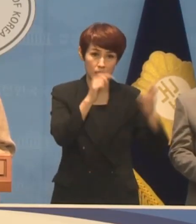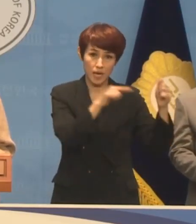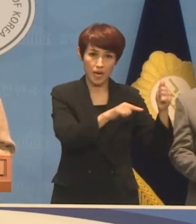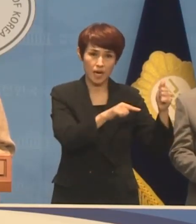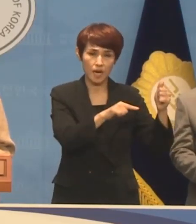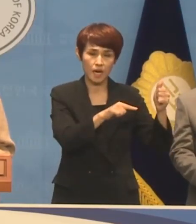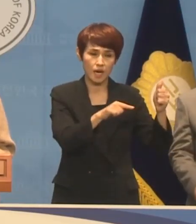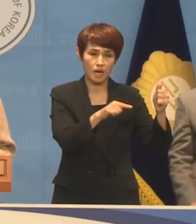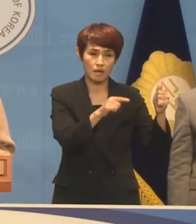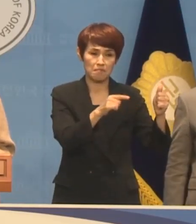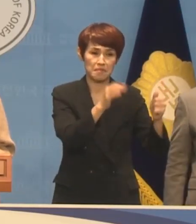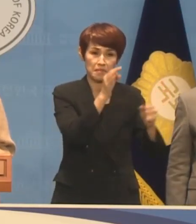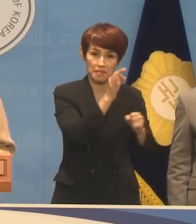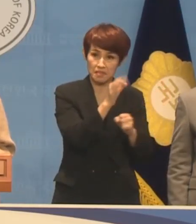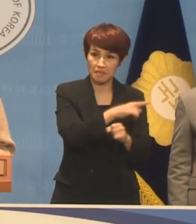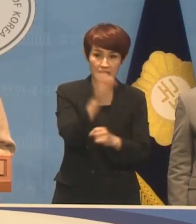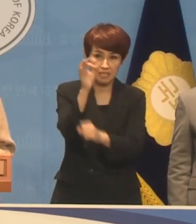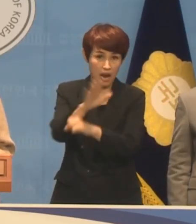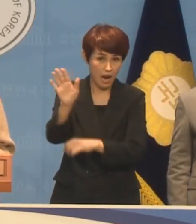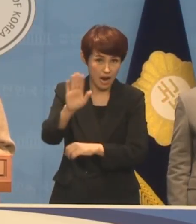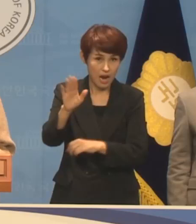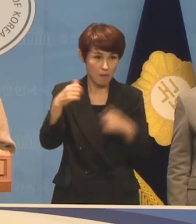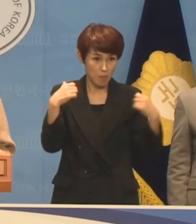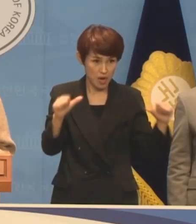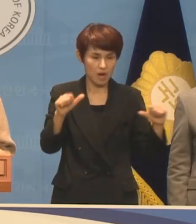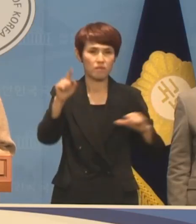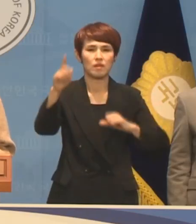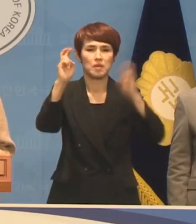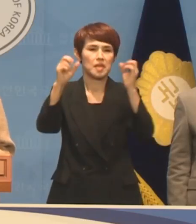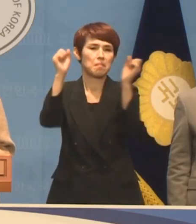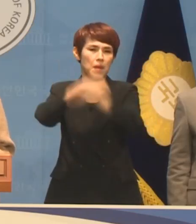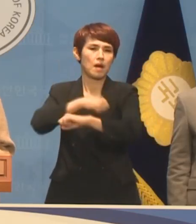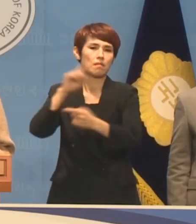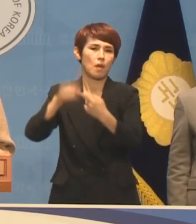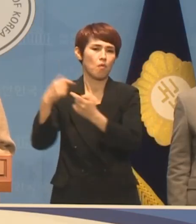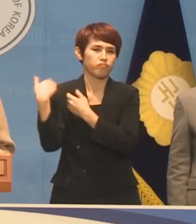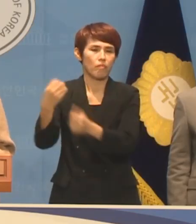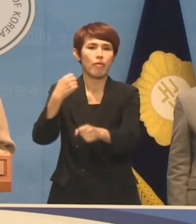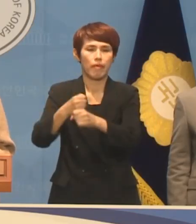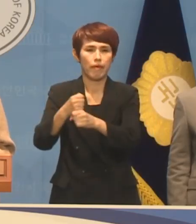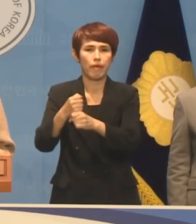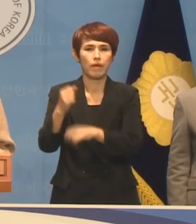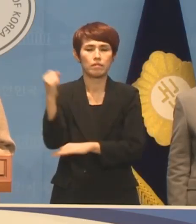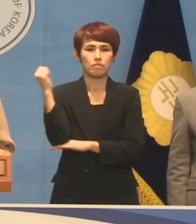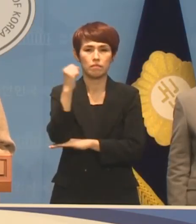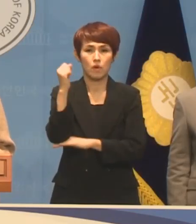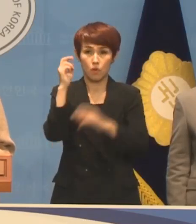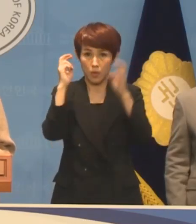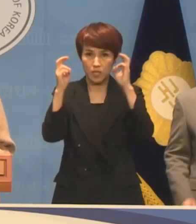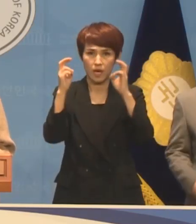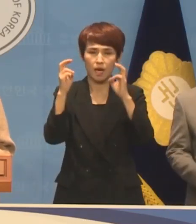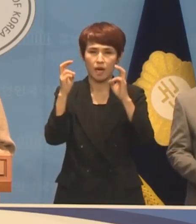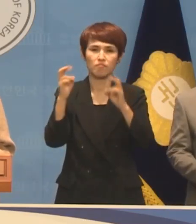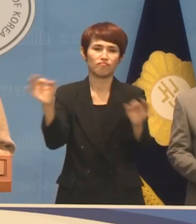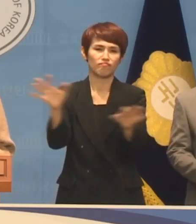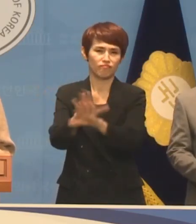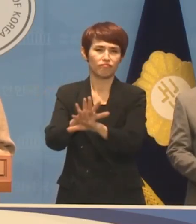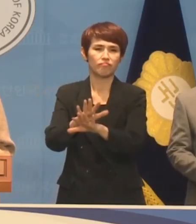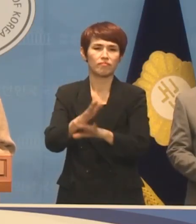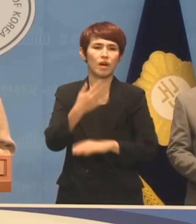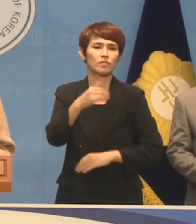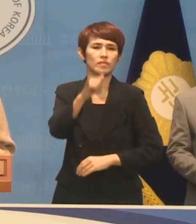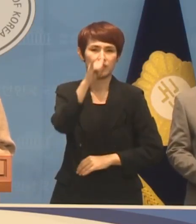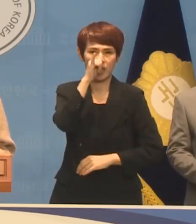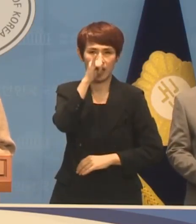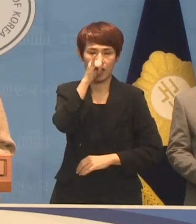인수를 포기할 경우 청산 또는 파산 방식으로 부실금융기관인 MG손보를 정리할 가능성이 있다고